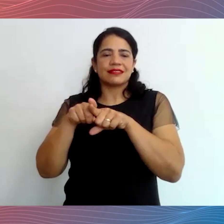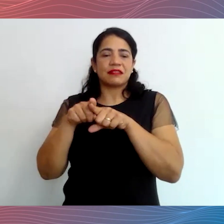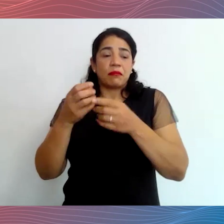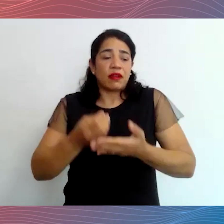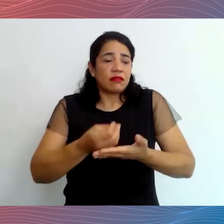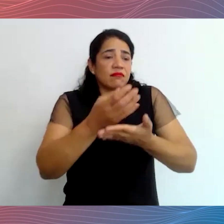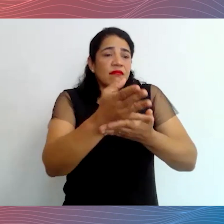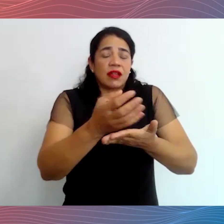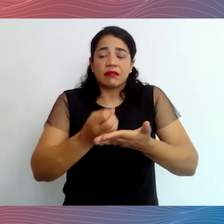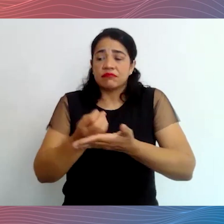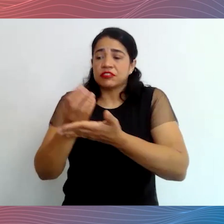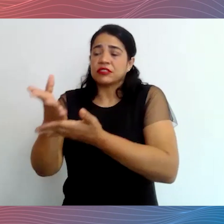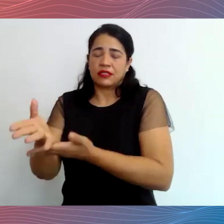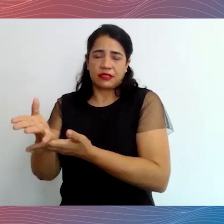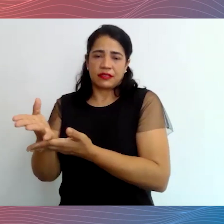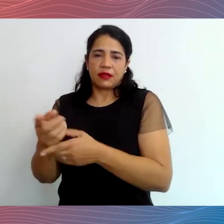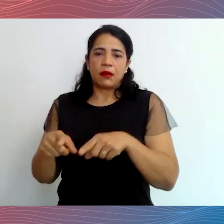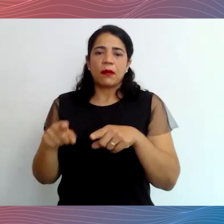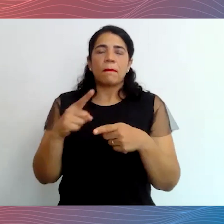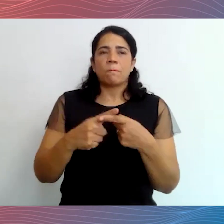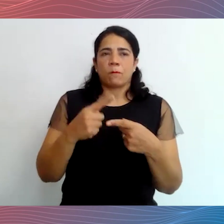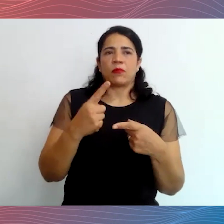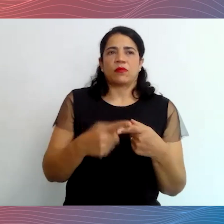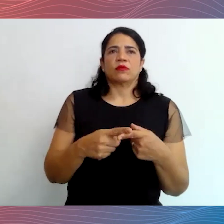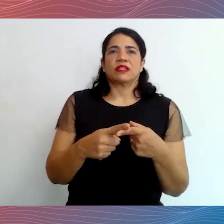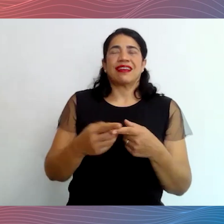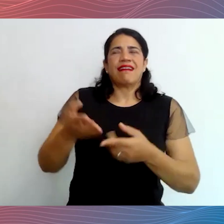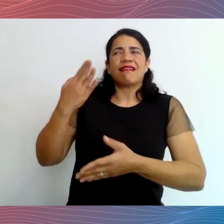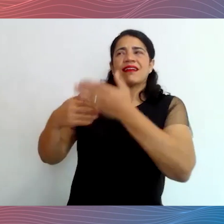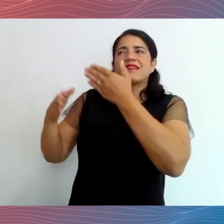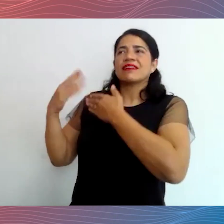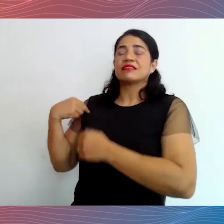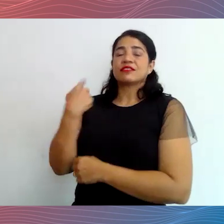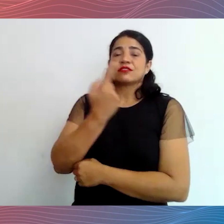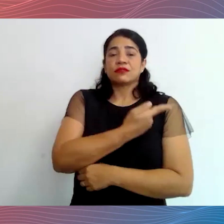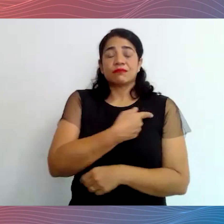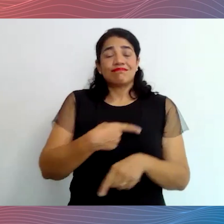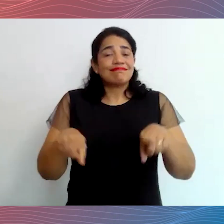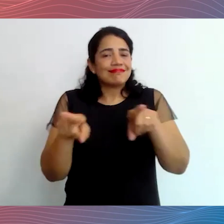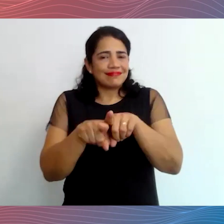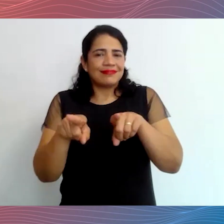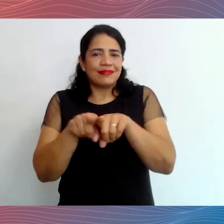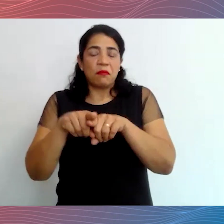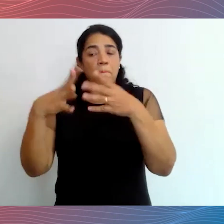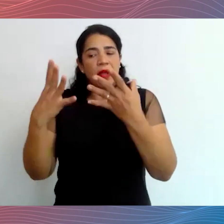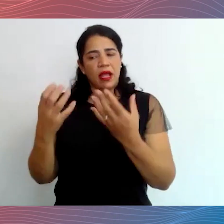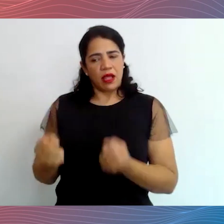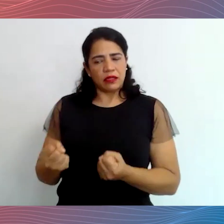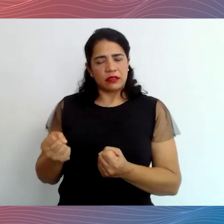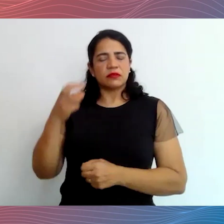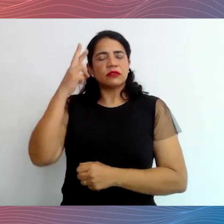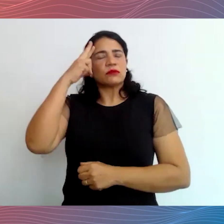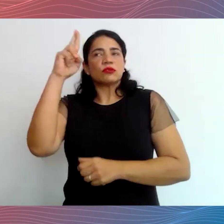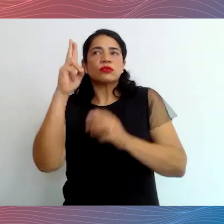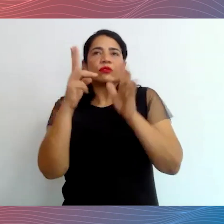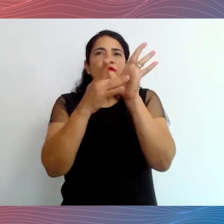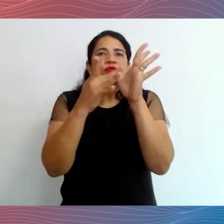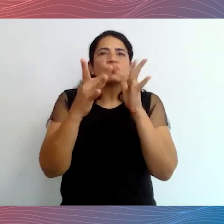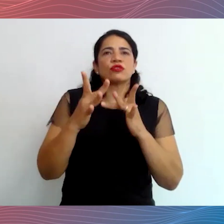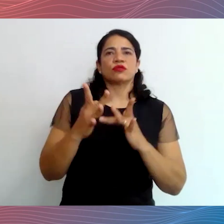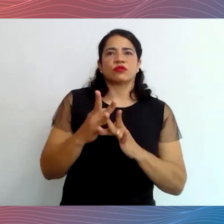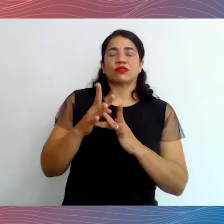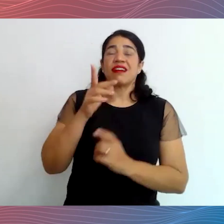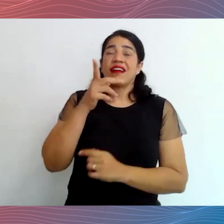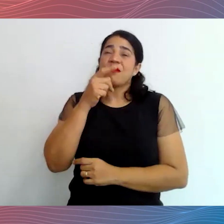Jesus, rios de água viva entraram em nós para fluir de nós, Quem